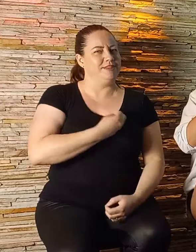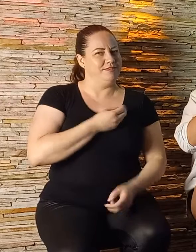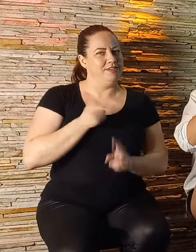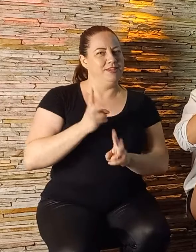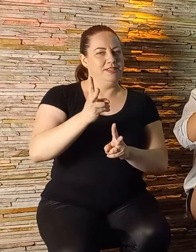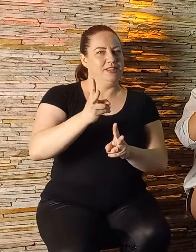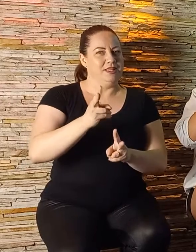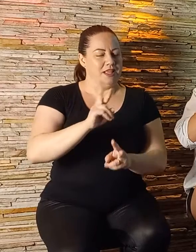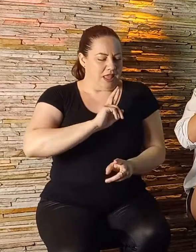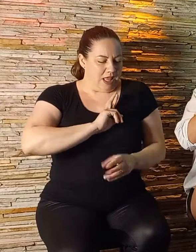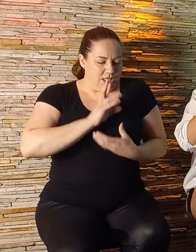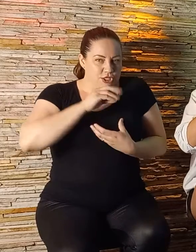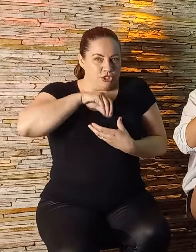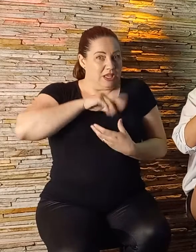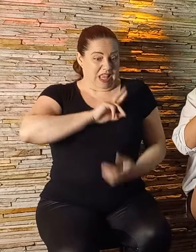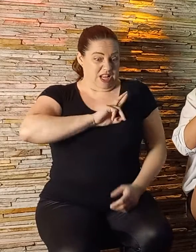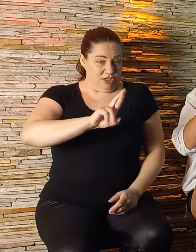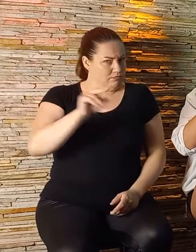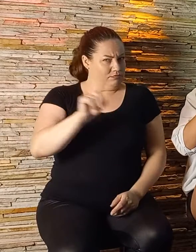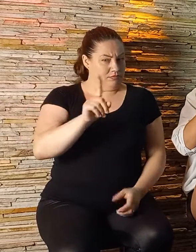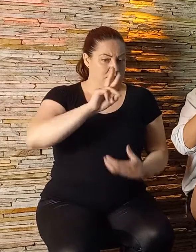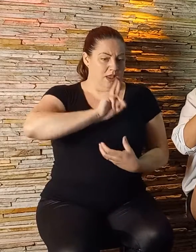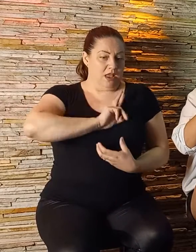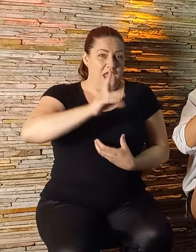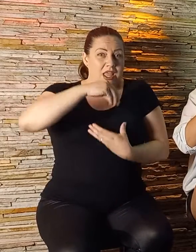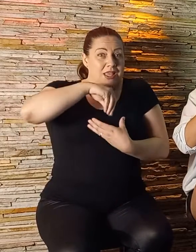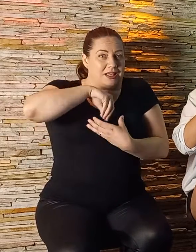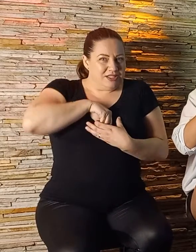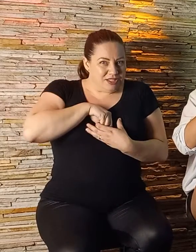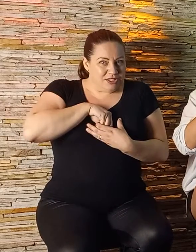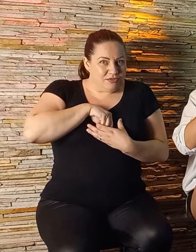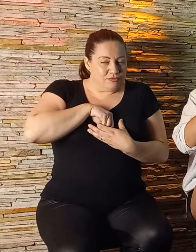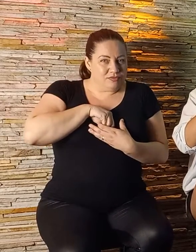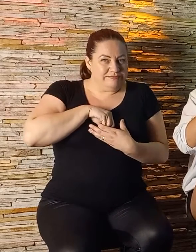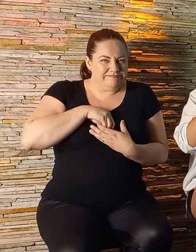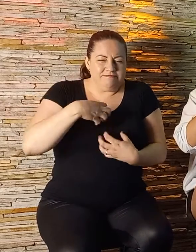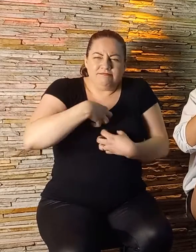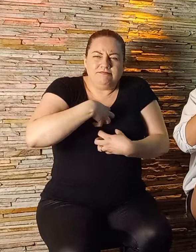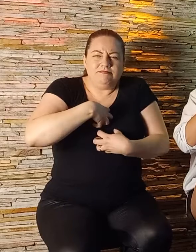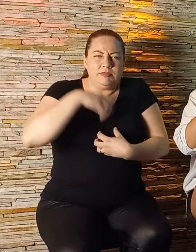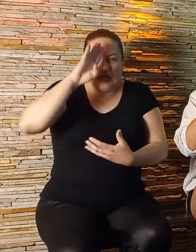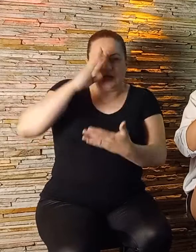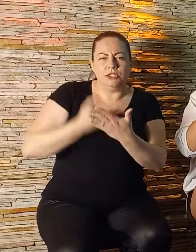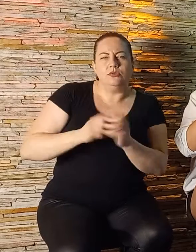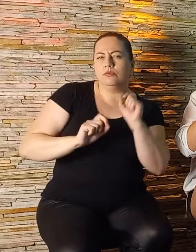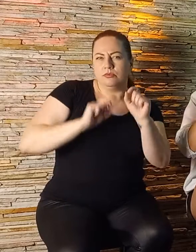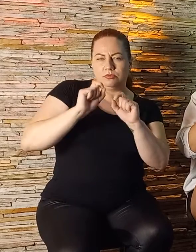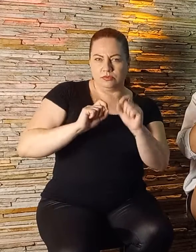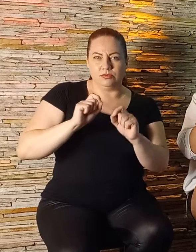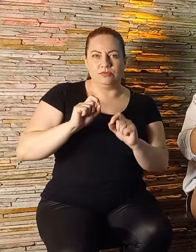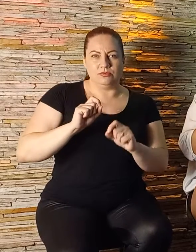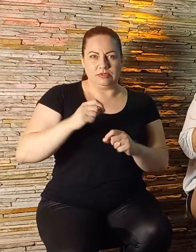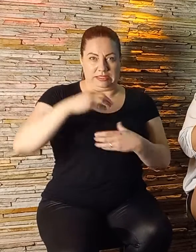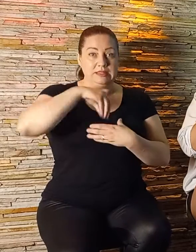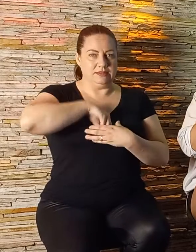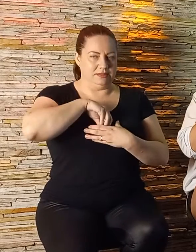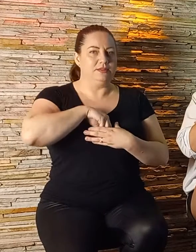a religiosidade não há religião tá gente aqui não é a questão de religião a religiosidade a sua fé